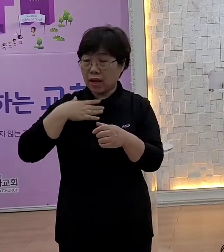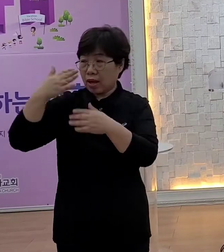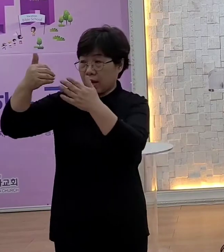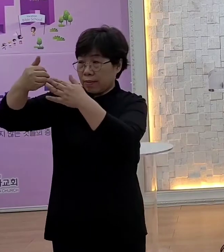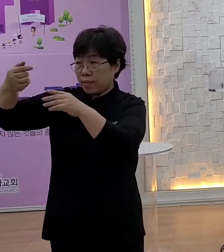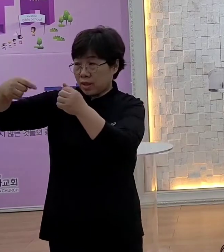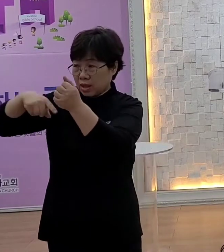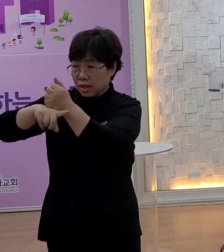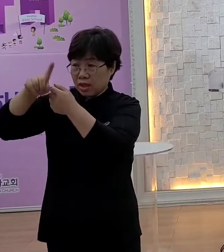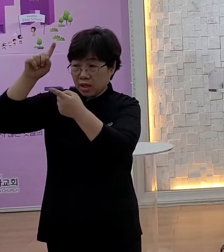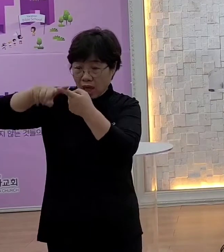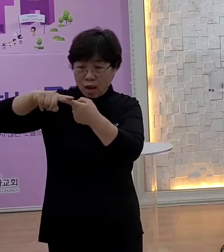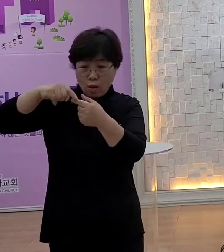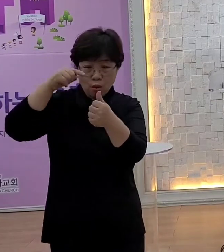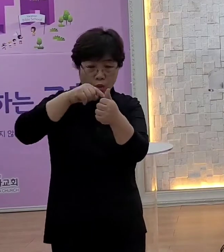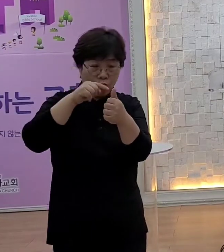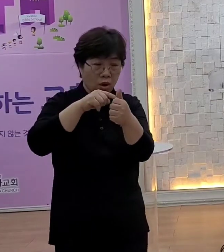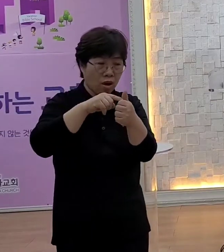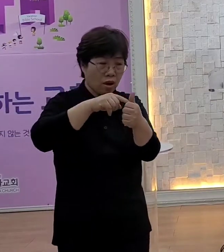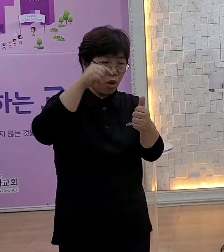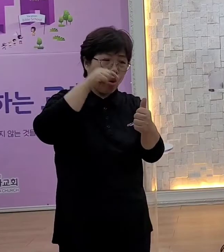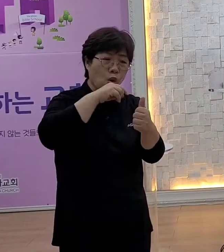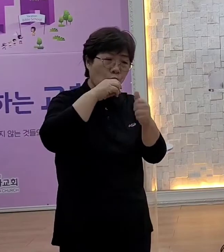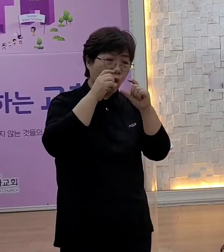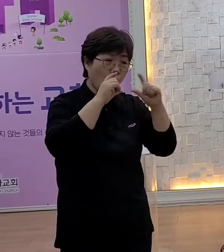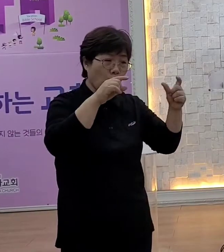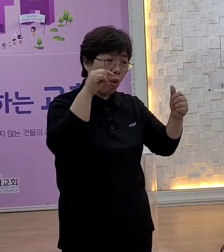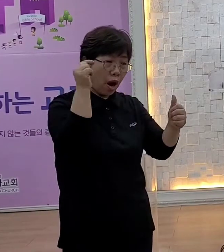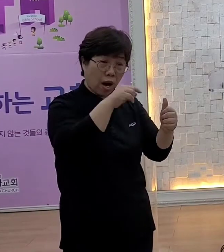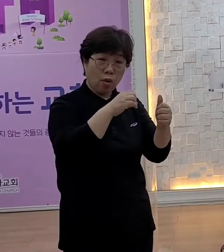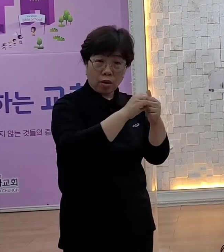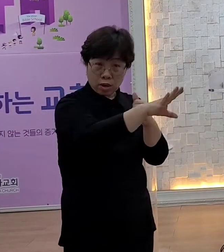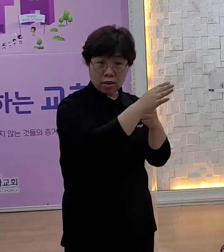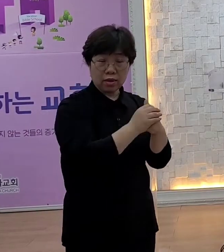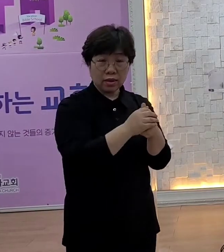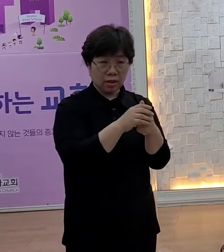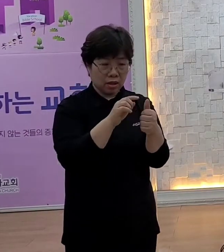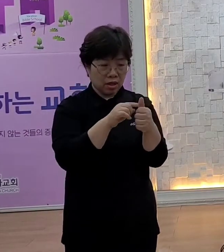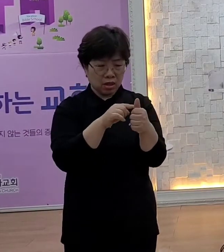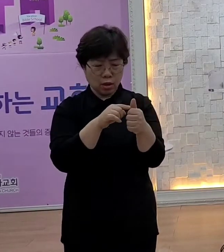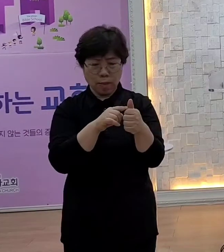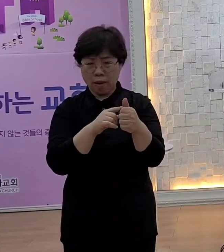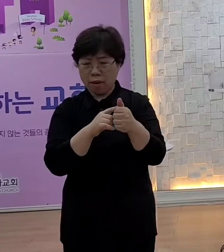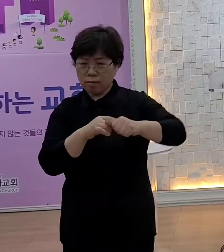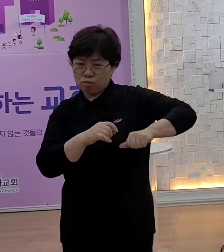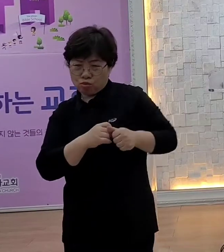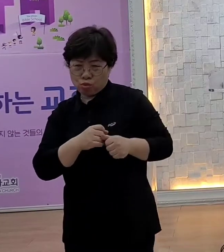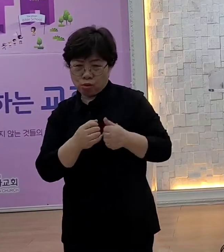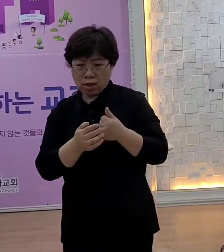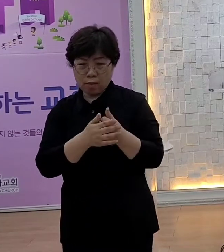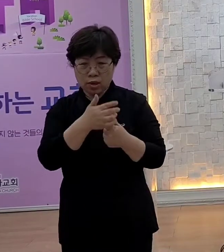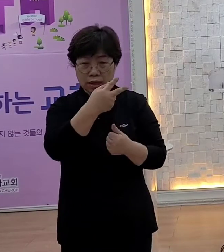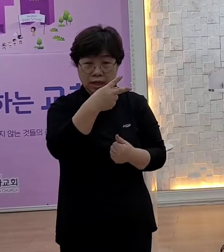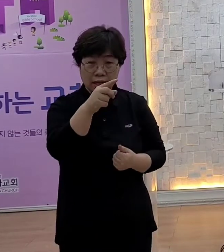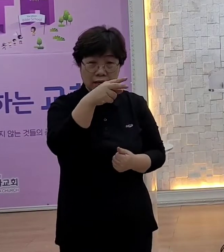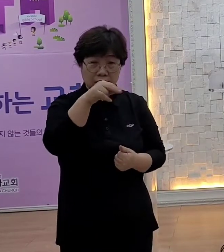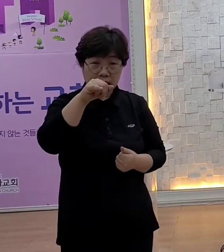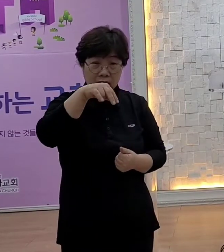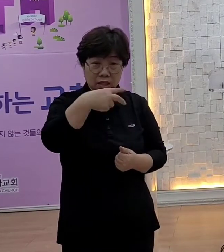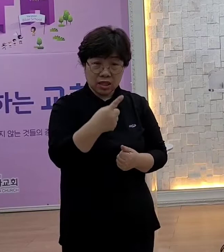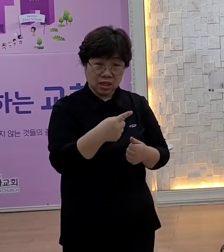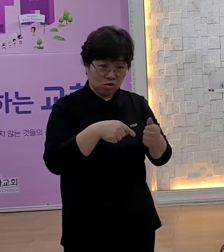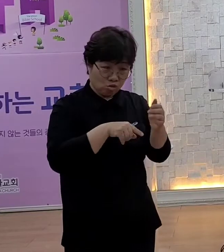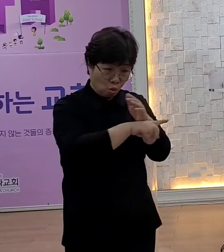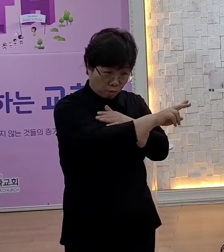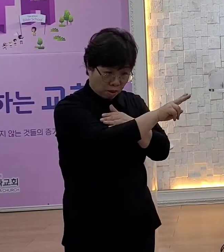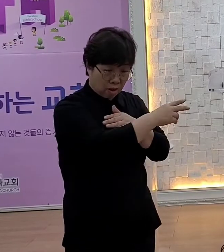명령하십니다. 자, 처음에는 못 갑니다. 라고 니느웨로 가지 않고 다시스로 가는 배를 탔던 이 요나가 그 많은